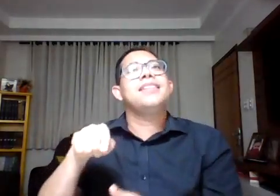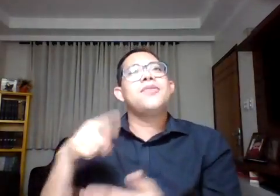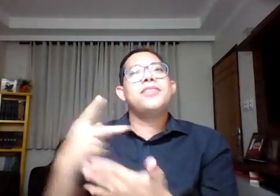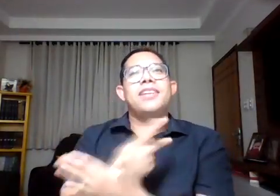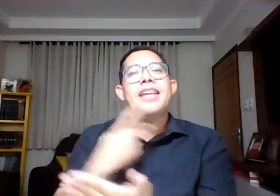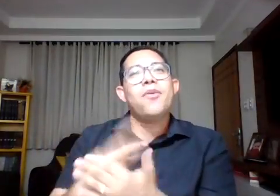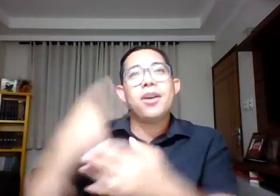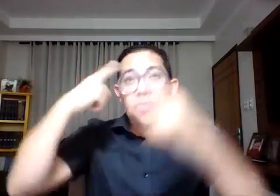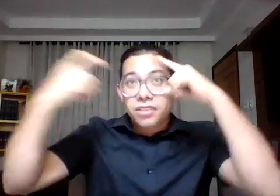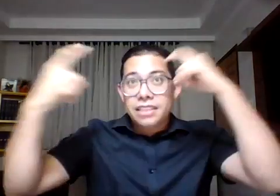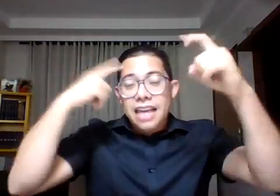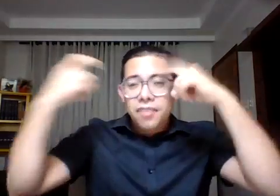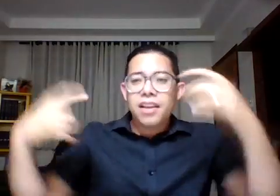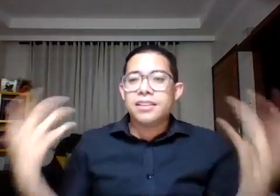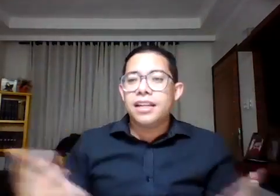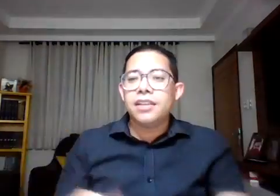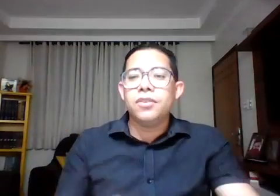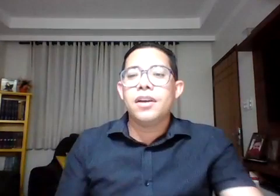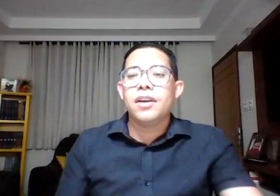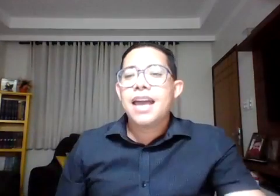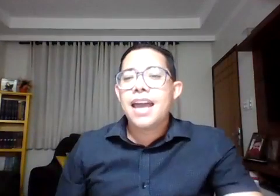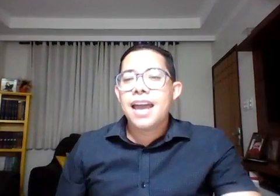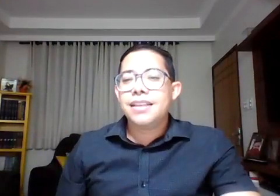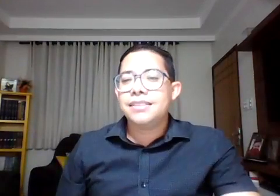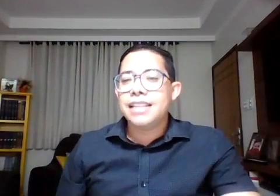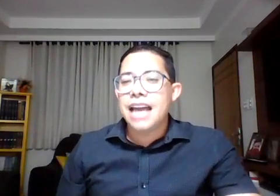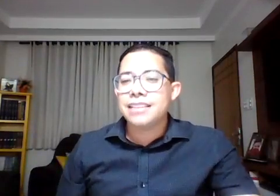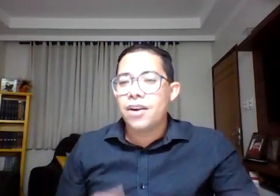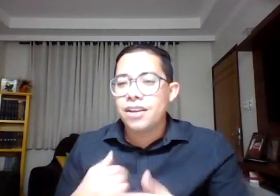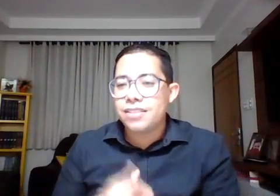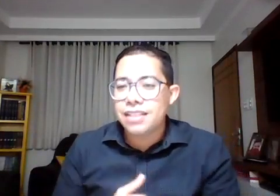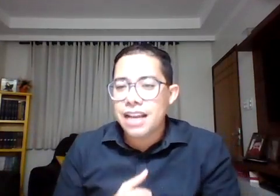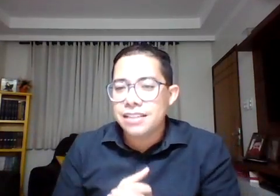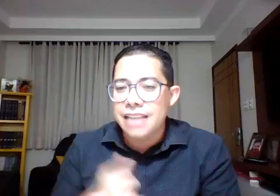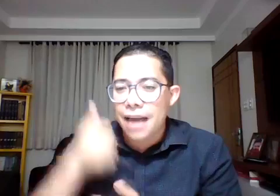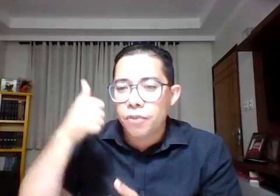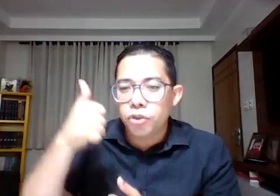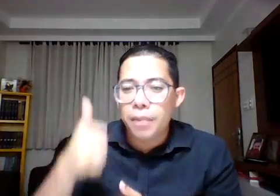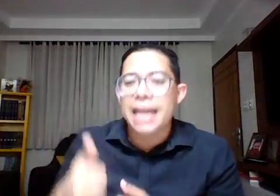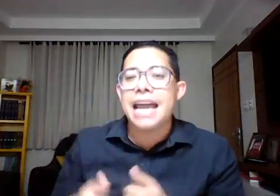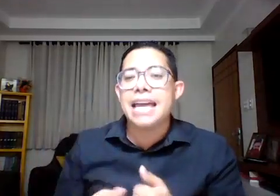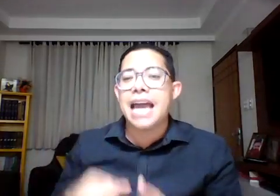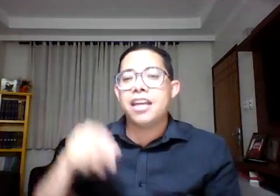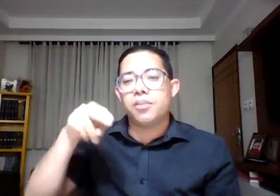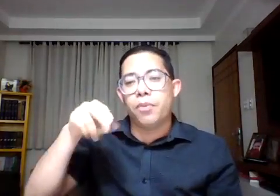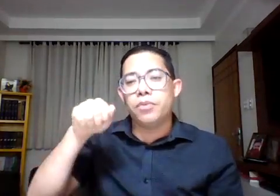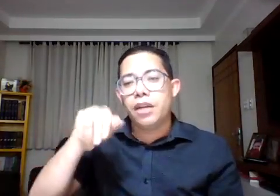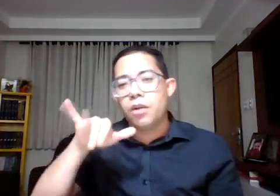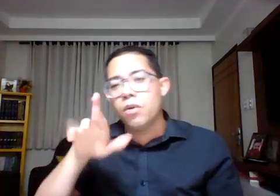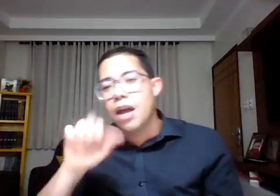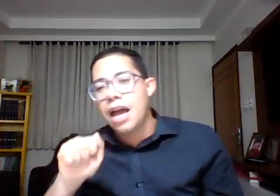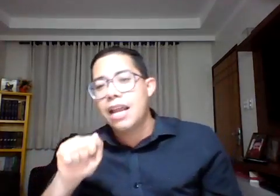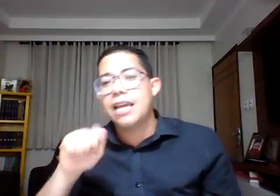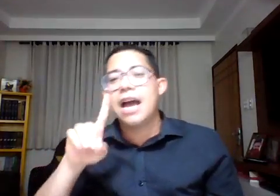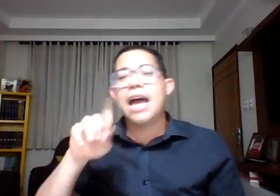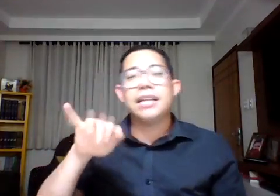isso aqui é um erro de você estar inventando sinais na hora de sinalizar. Muito bem, a Nayara respondeu. A Nayara, a